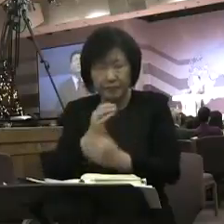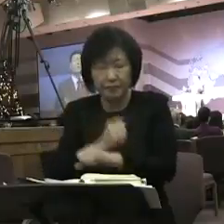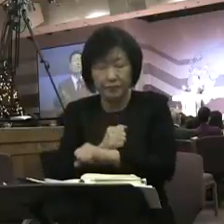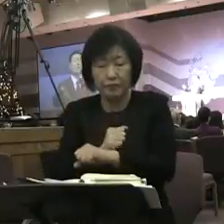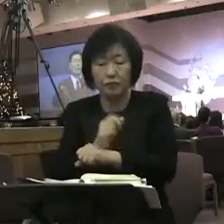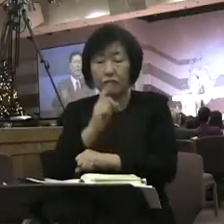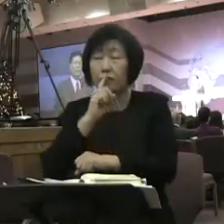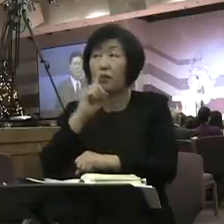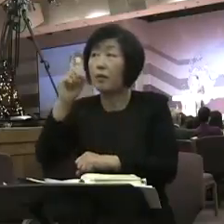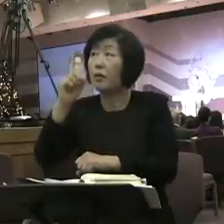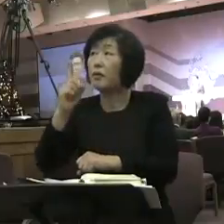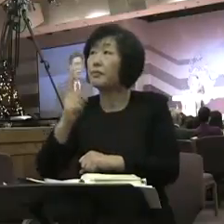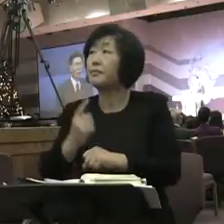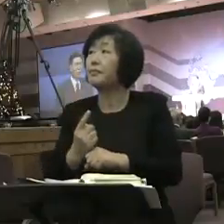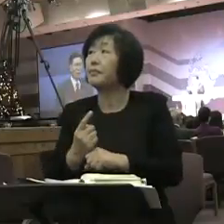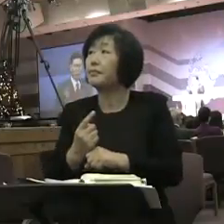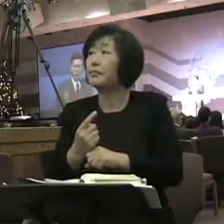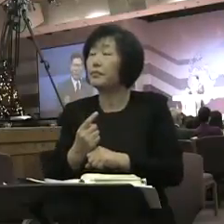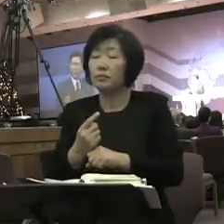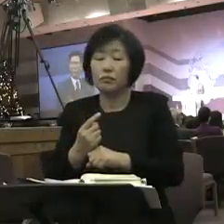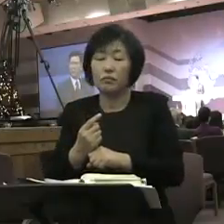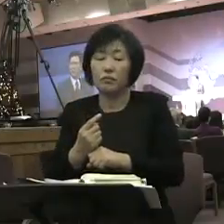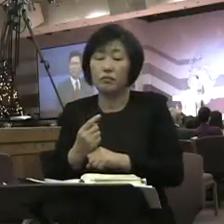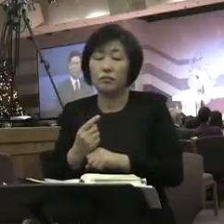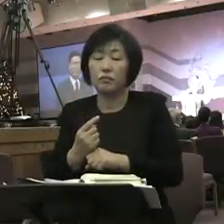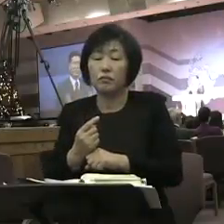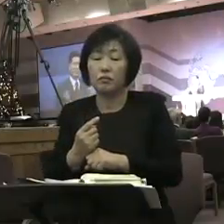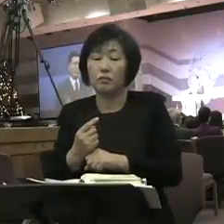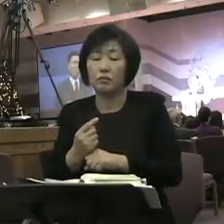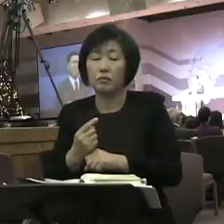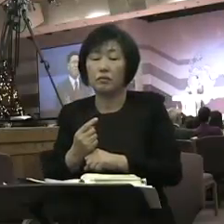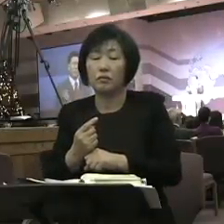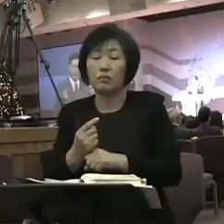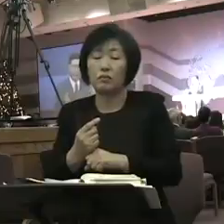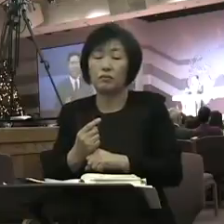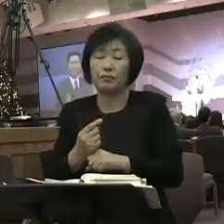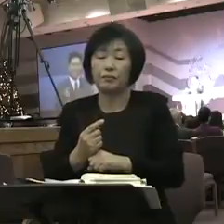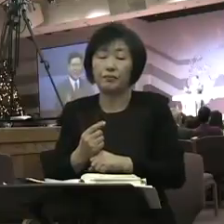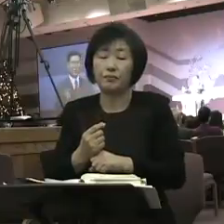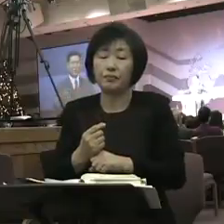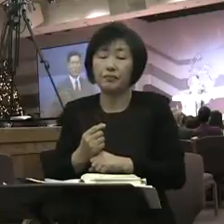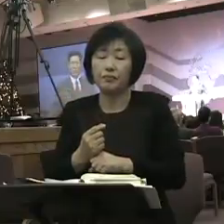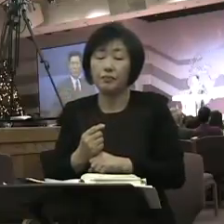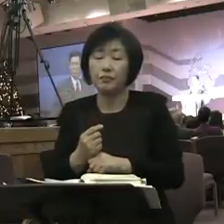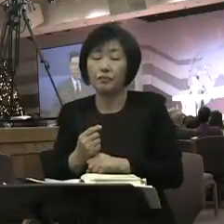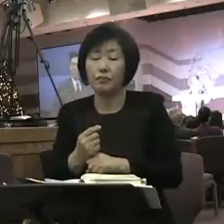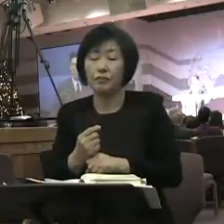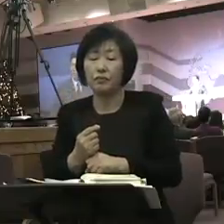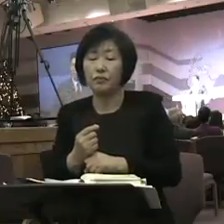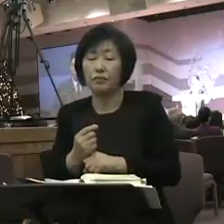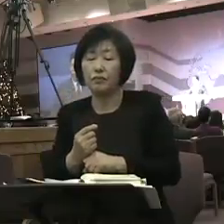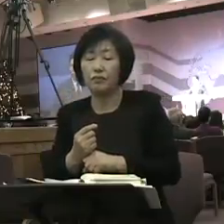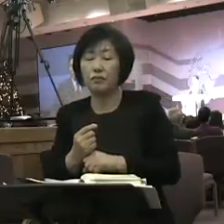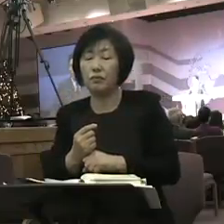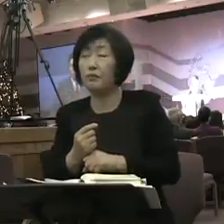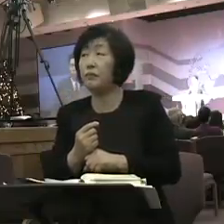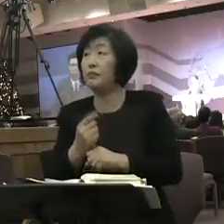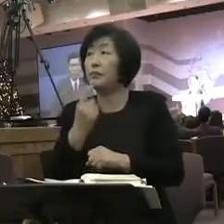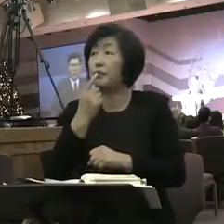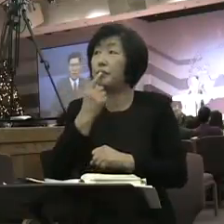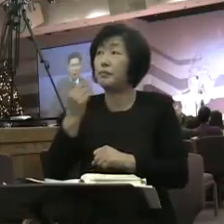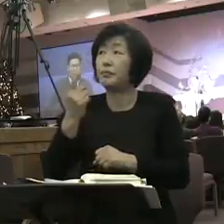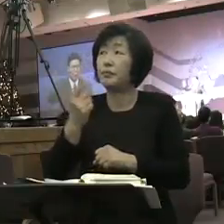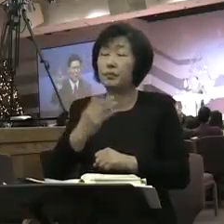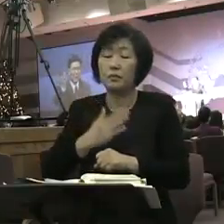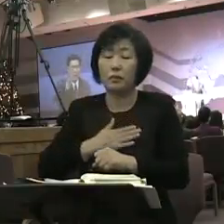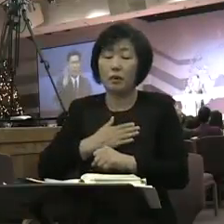how wretched man I am. Who will rescue me from this sinful and deathful nature? 오호라 나는